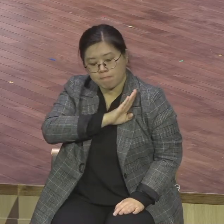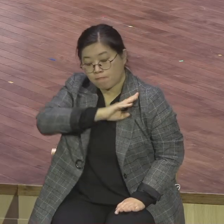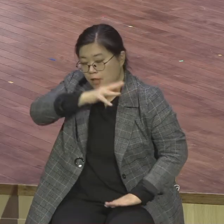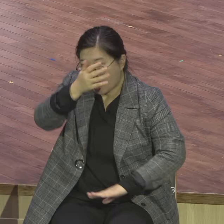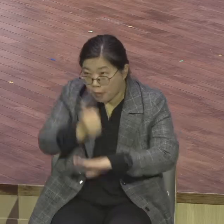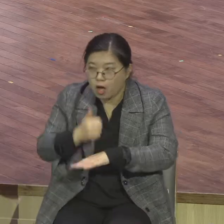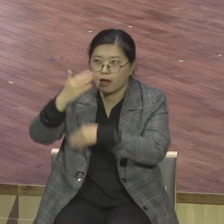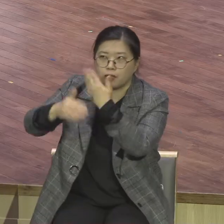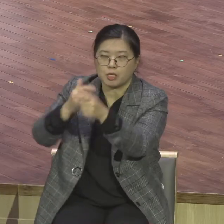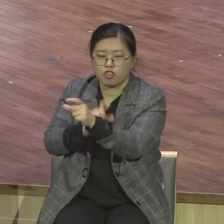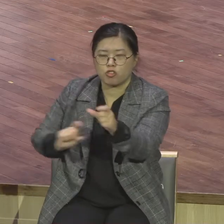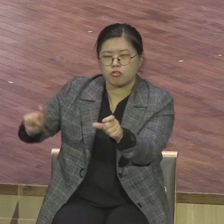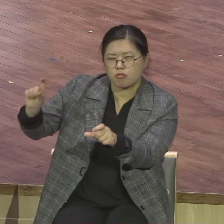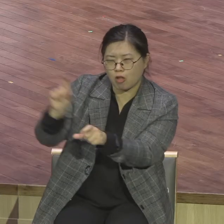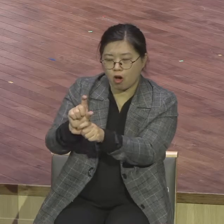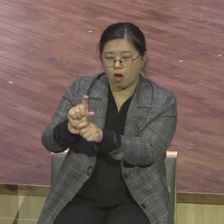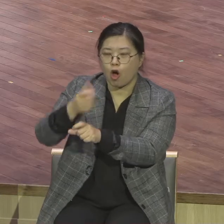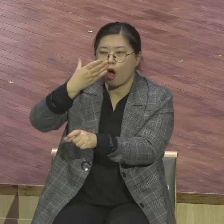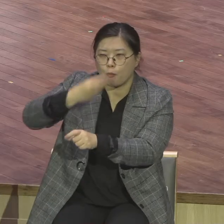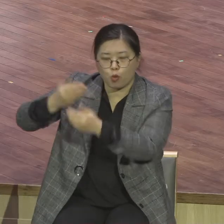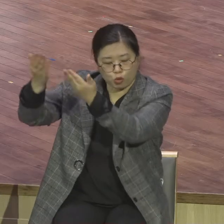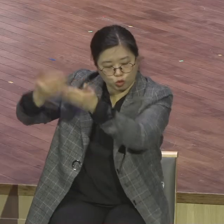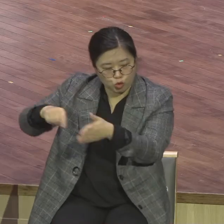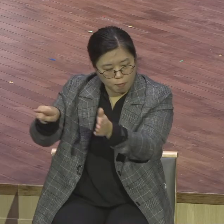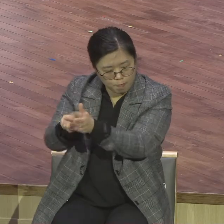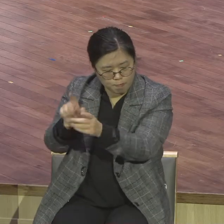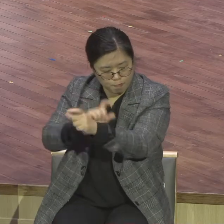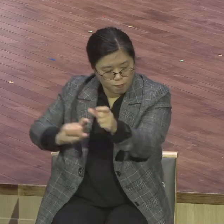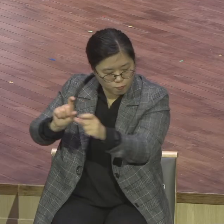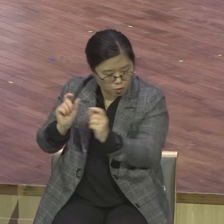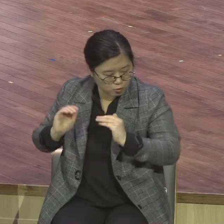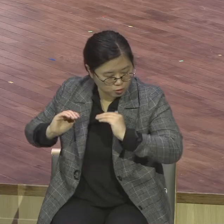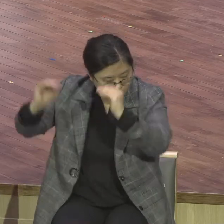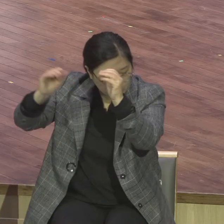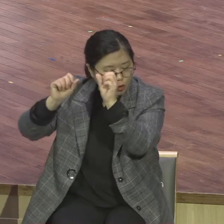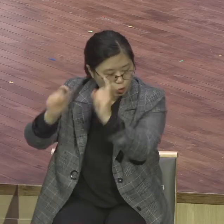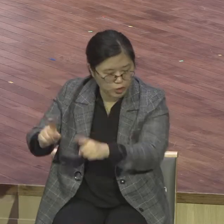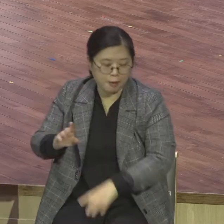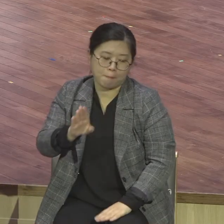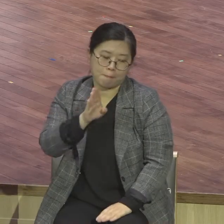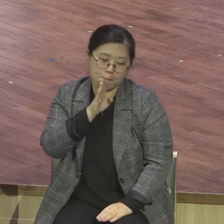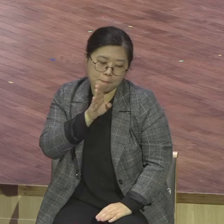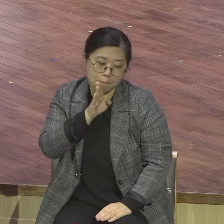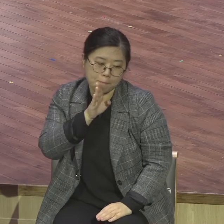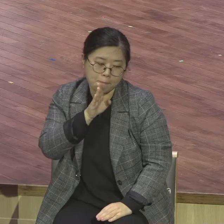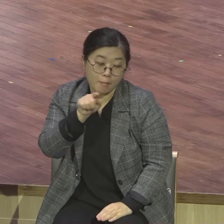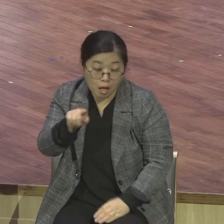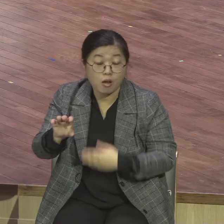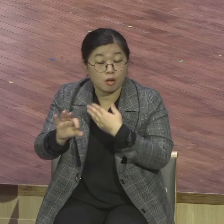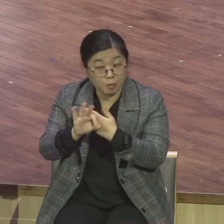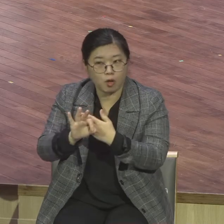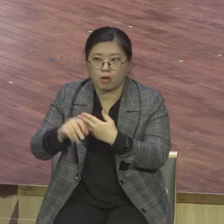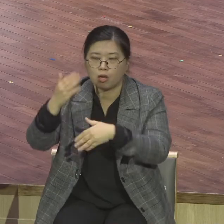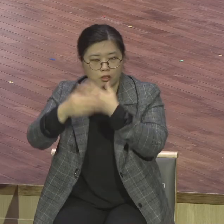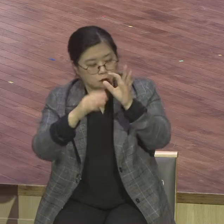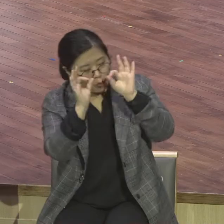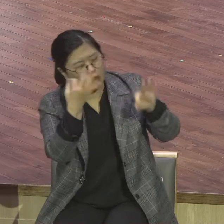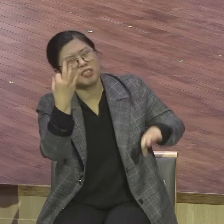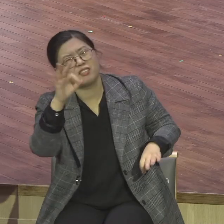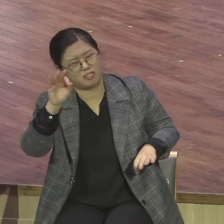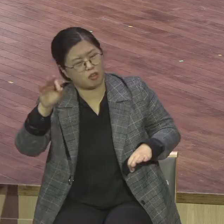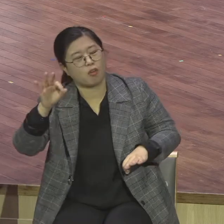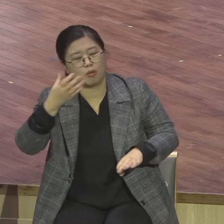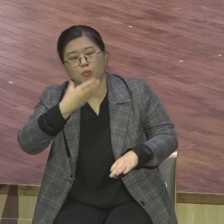사람은 잘 몰라요. 사람 반응 보고 사람 말 듣고 넘어지고 자빠지고 힘 빠지고 그러지 말고